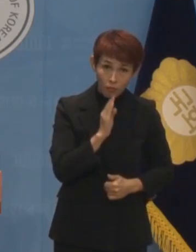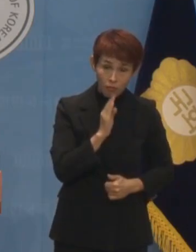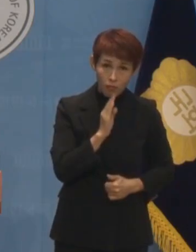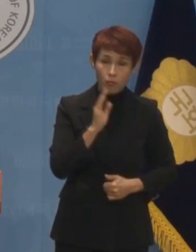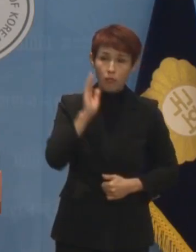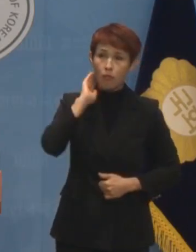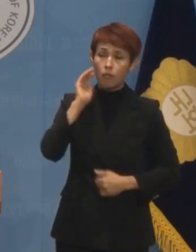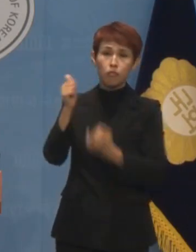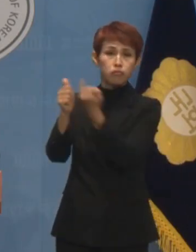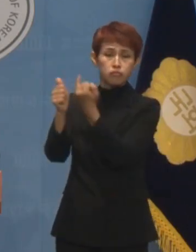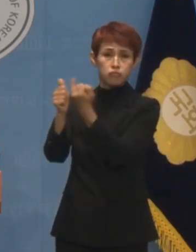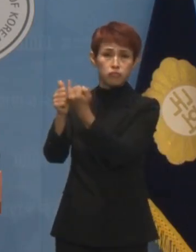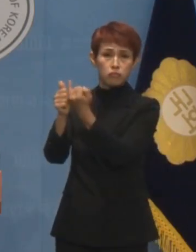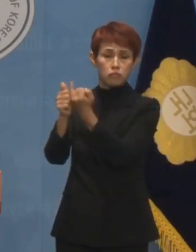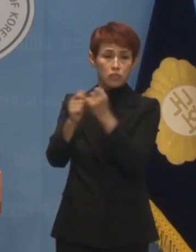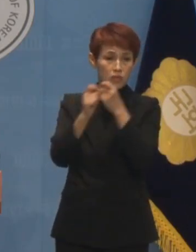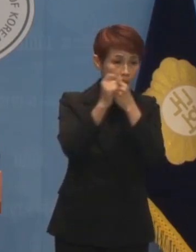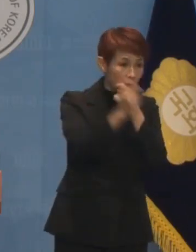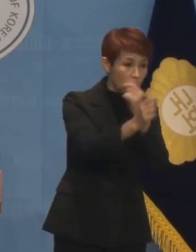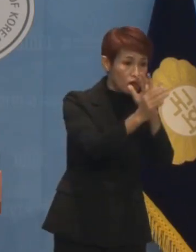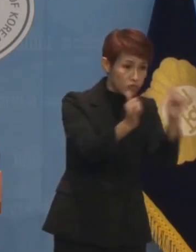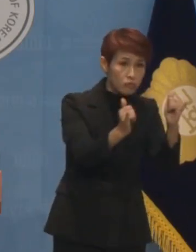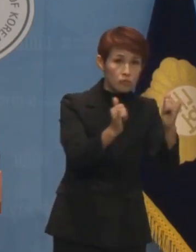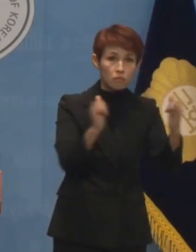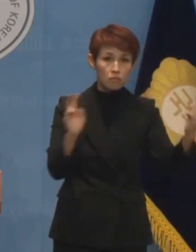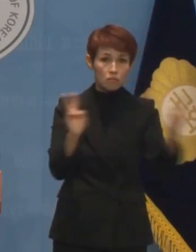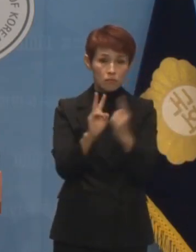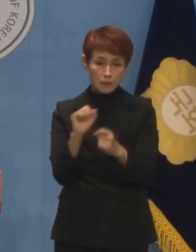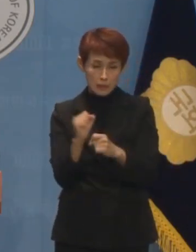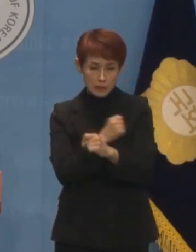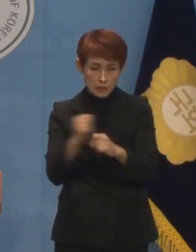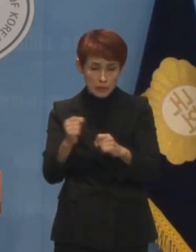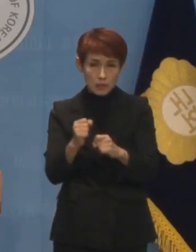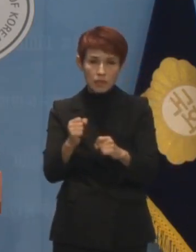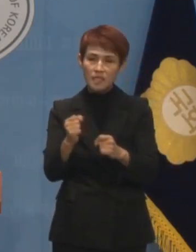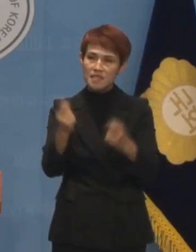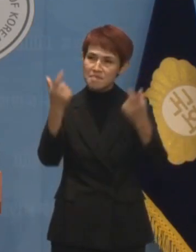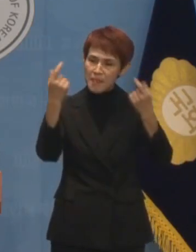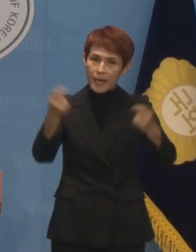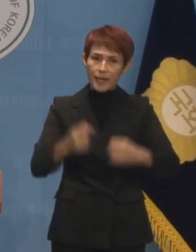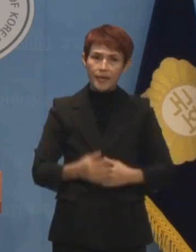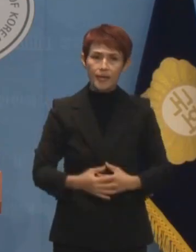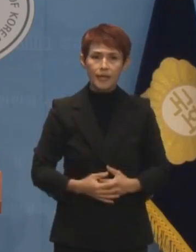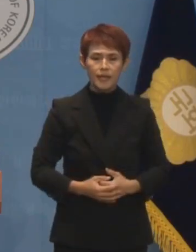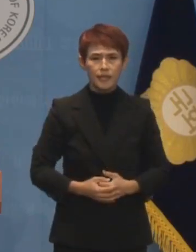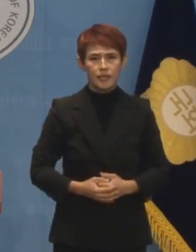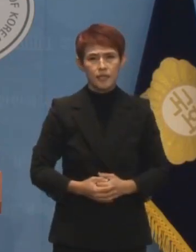윤석열 대통령은 협잡군과 함께 이를 도모한 대통령이 될 뿐입니다.